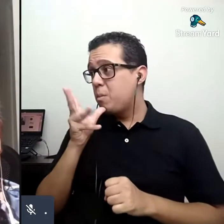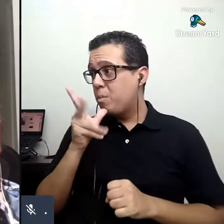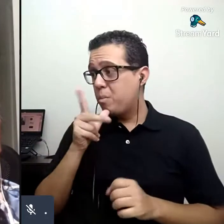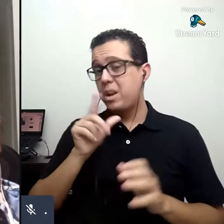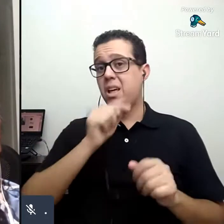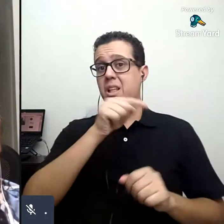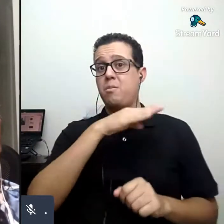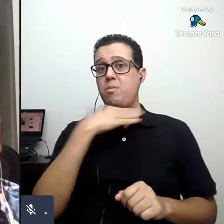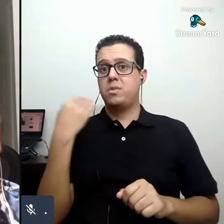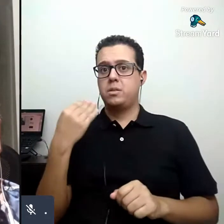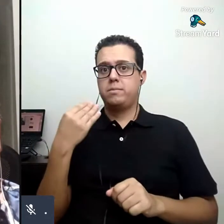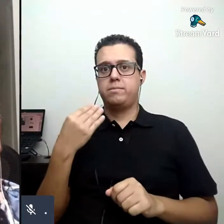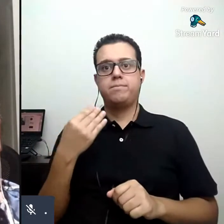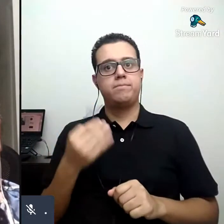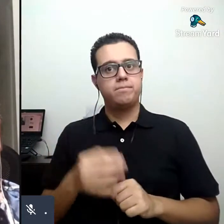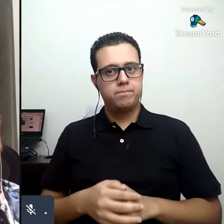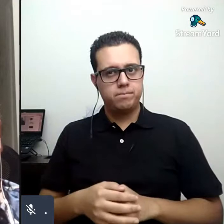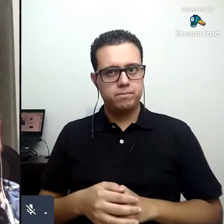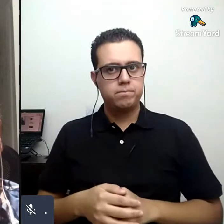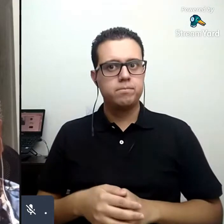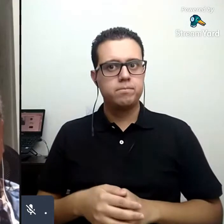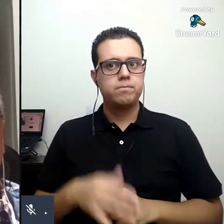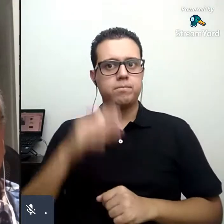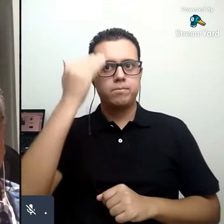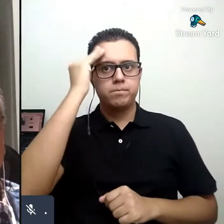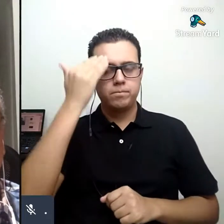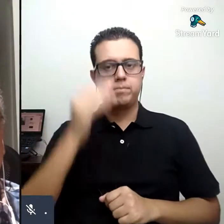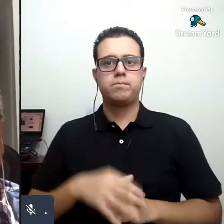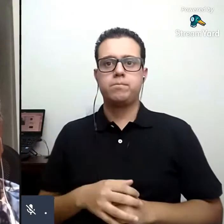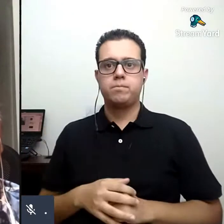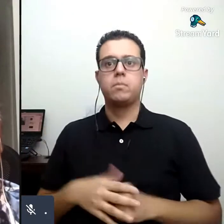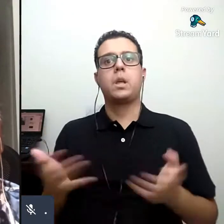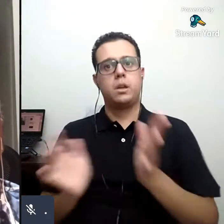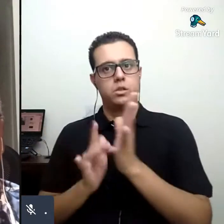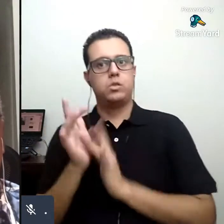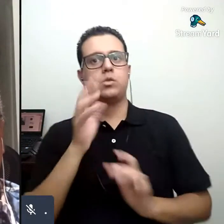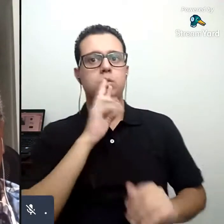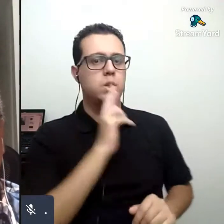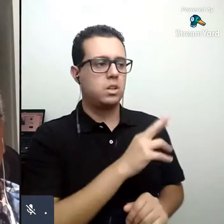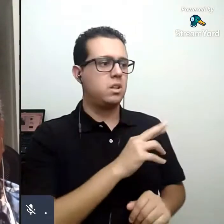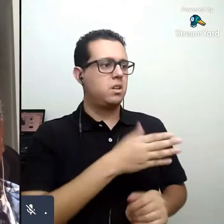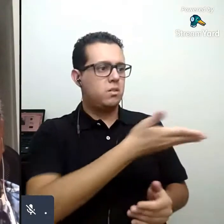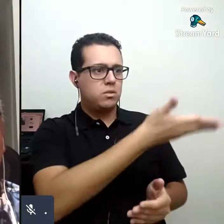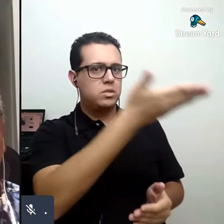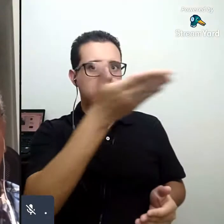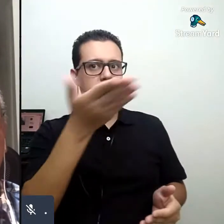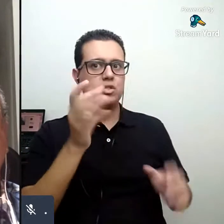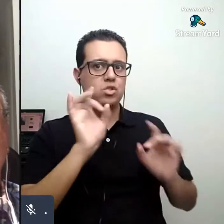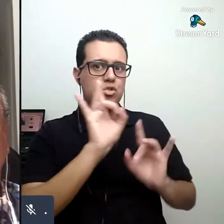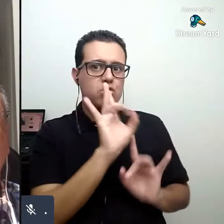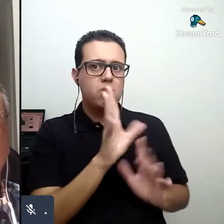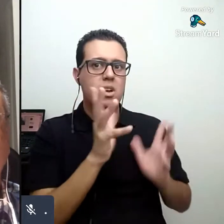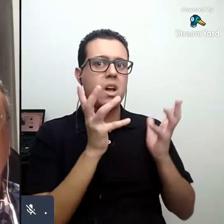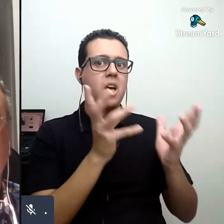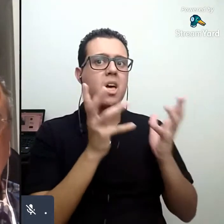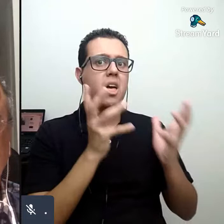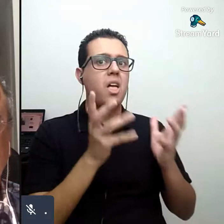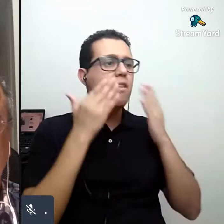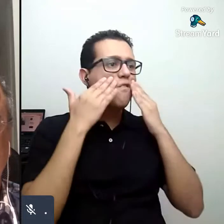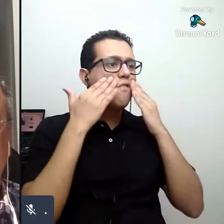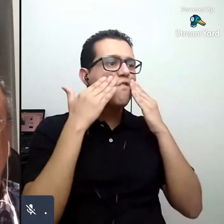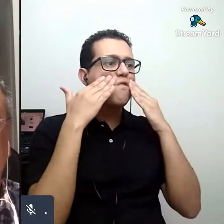este povo só quer ver sinais e prodígios, só quer ver maravilhas, quer ver a coisa